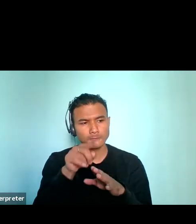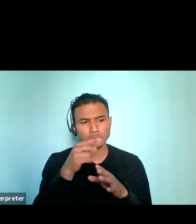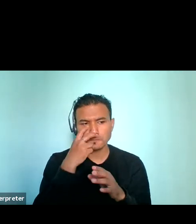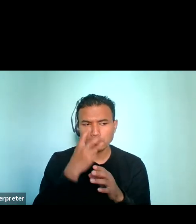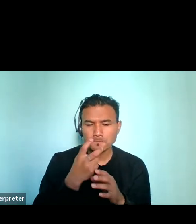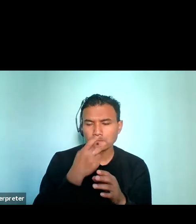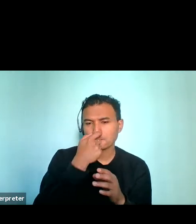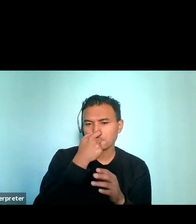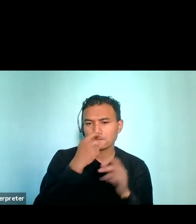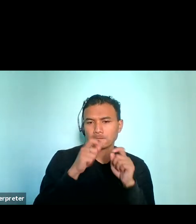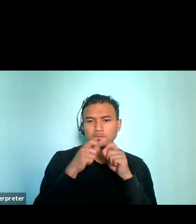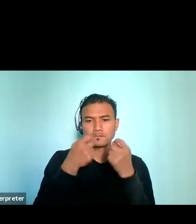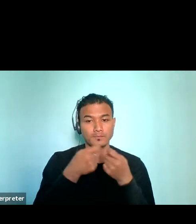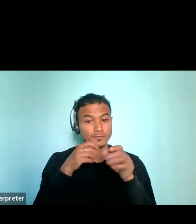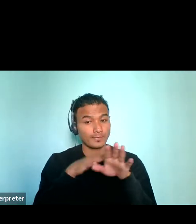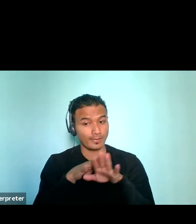desa.